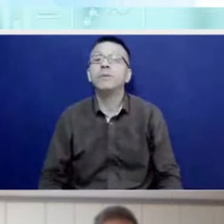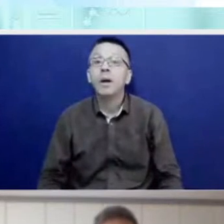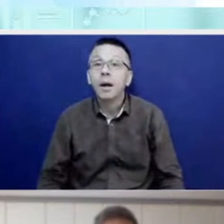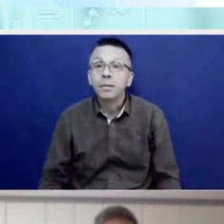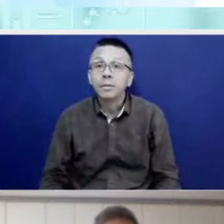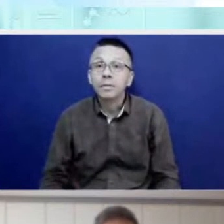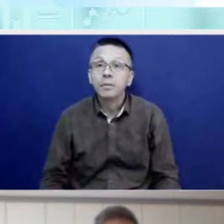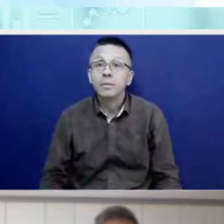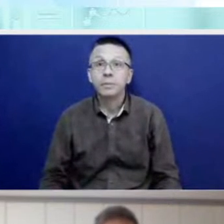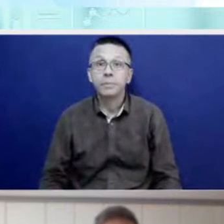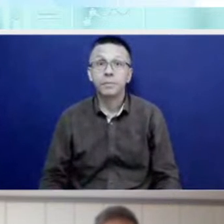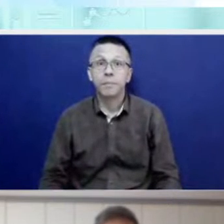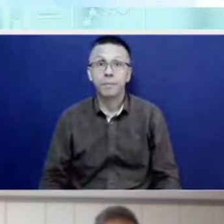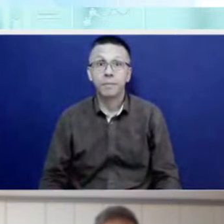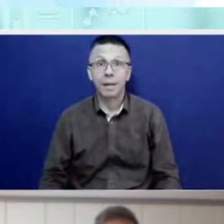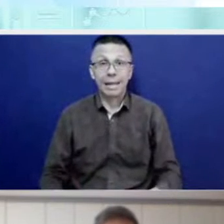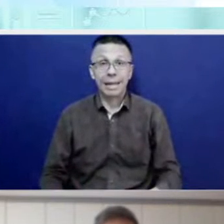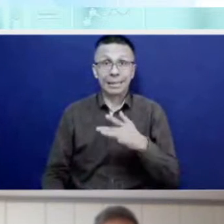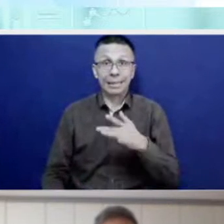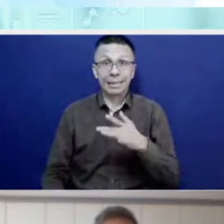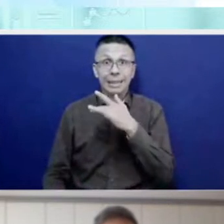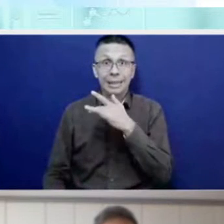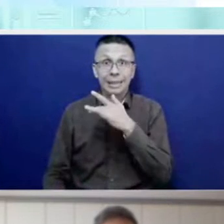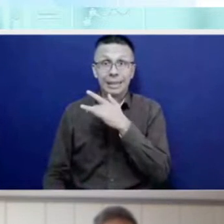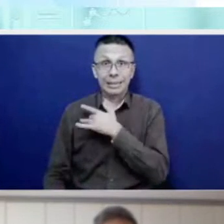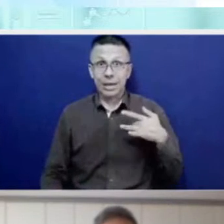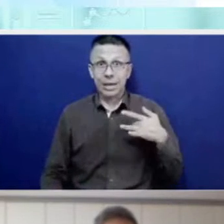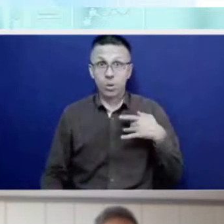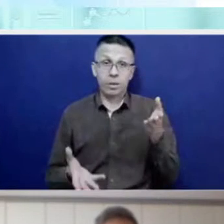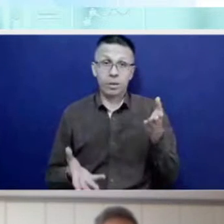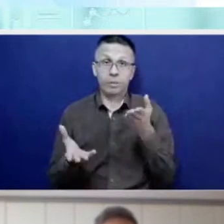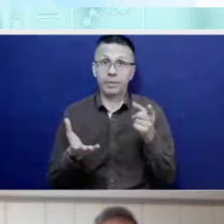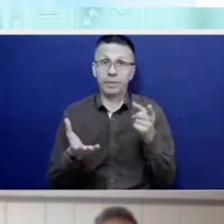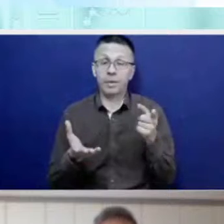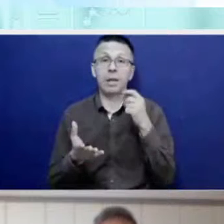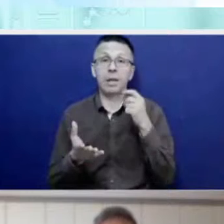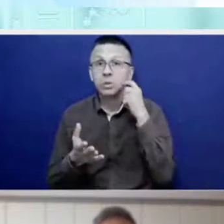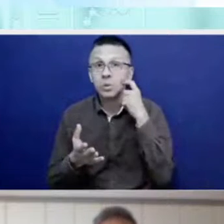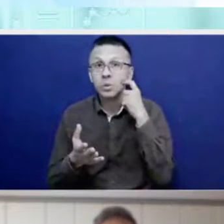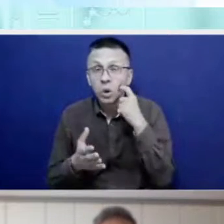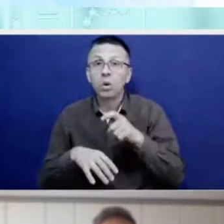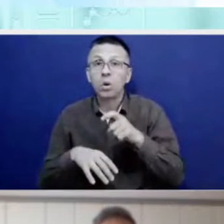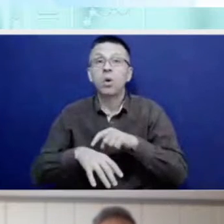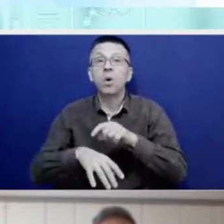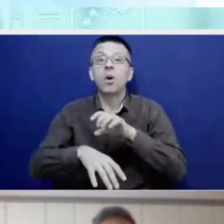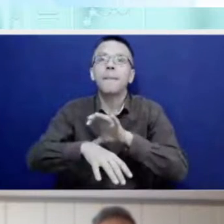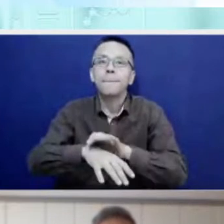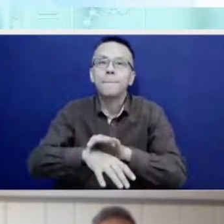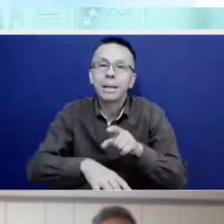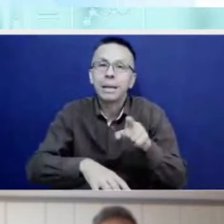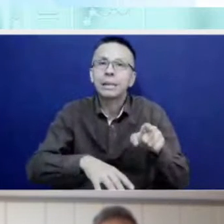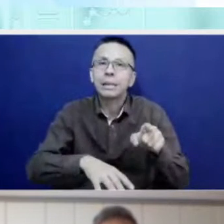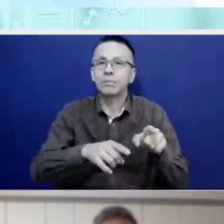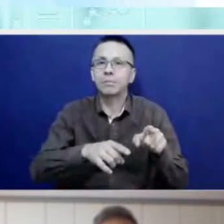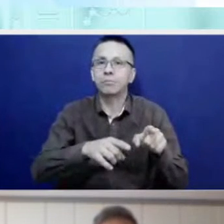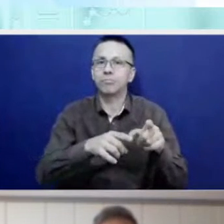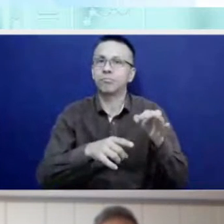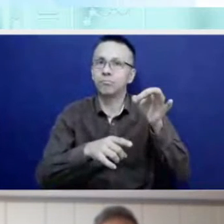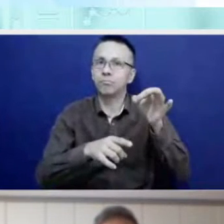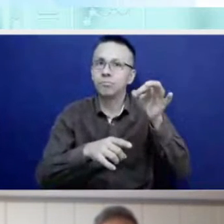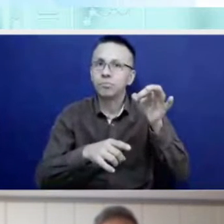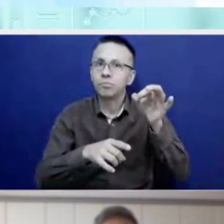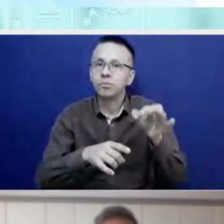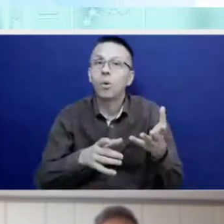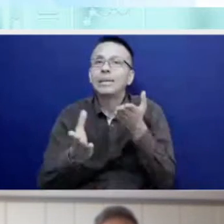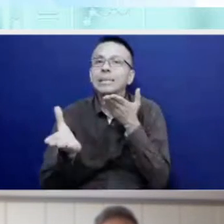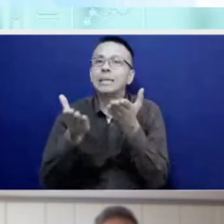prestadores de servicios en salud, para los odontólogos, para los médicos, y cómo habilitamos esas garantías en términos de la prestación